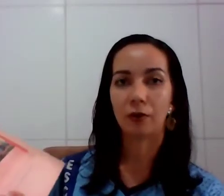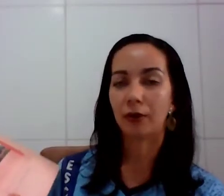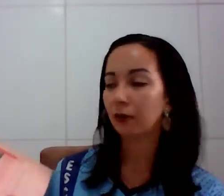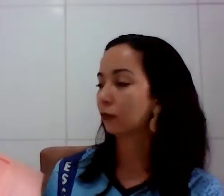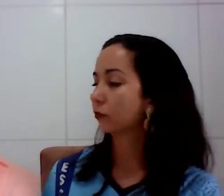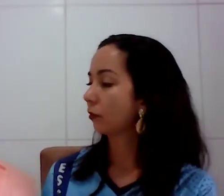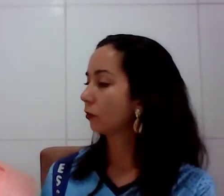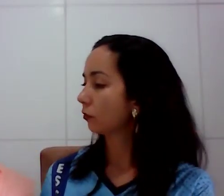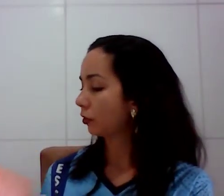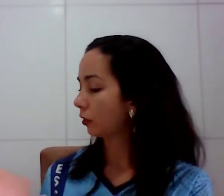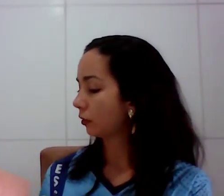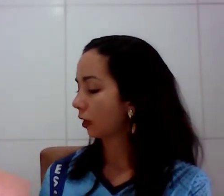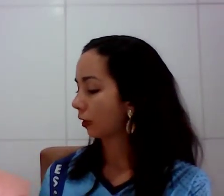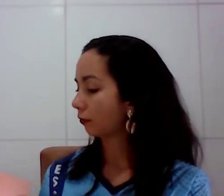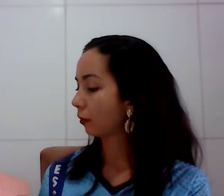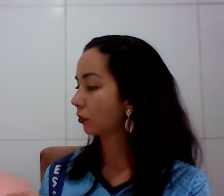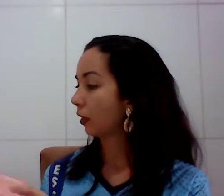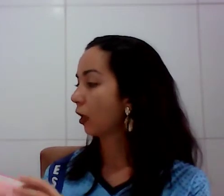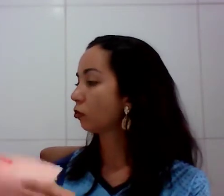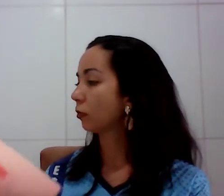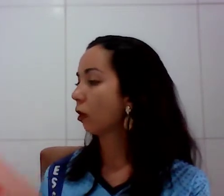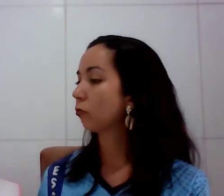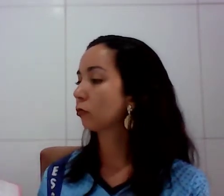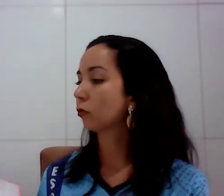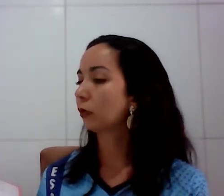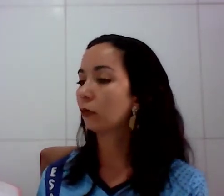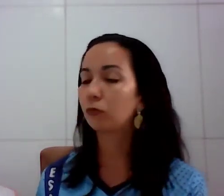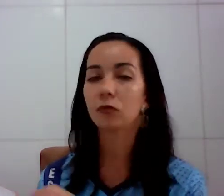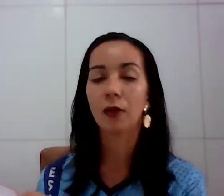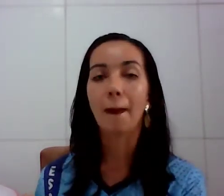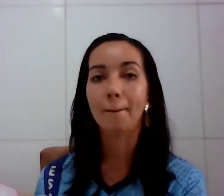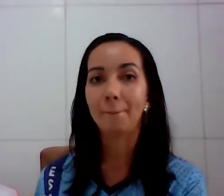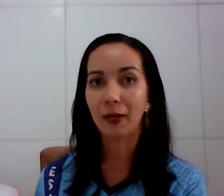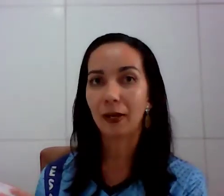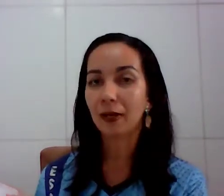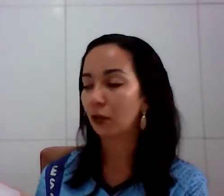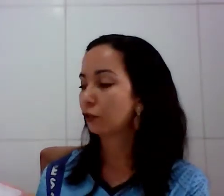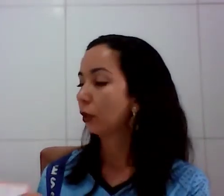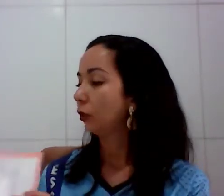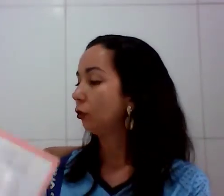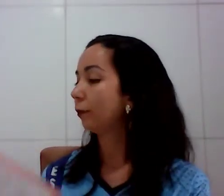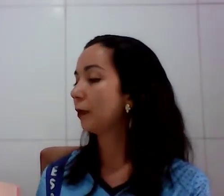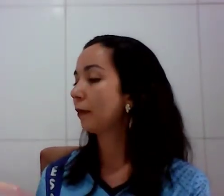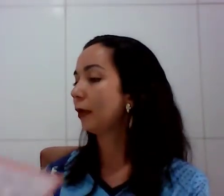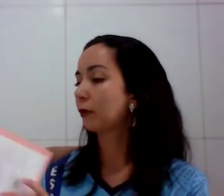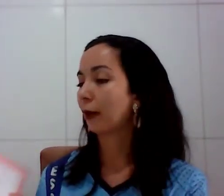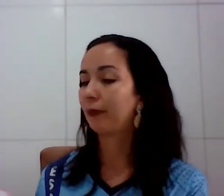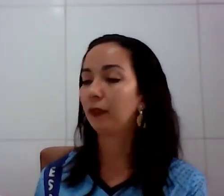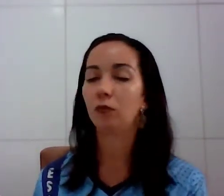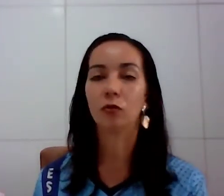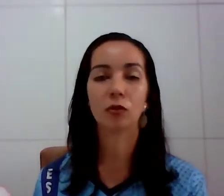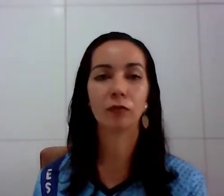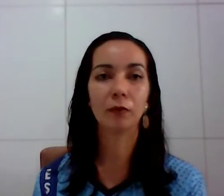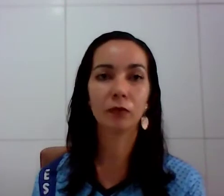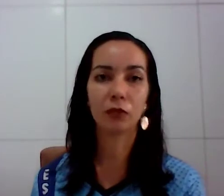história, nós vamos estudar alguns conteúdos bem legais. No primeiro capítulo, nós vamos